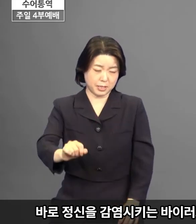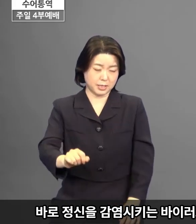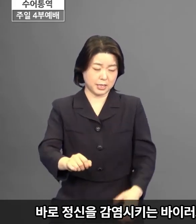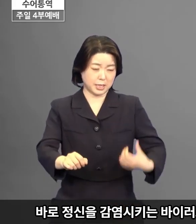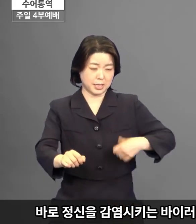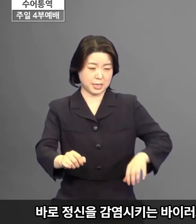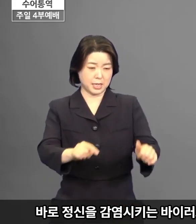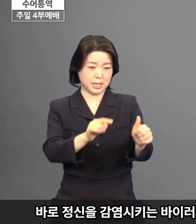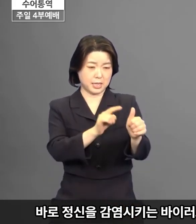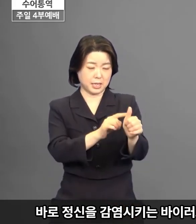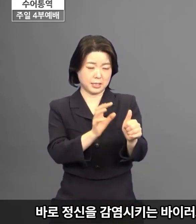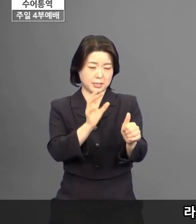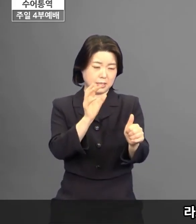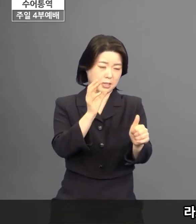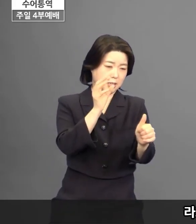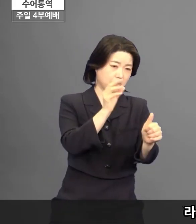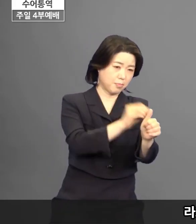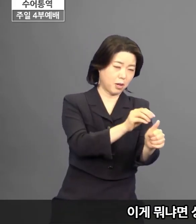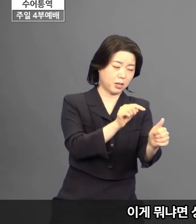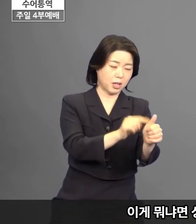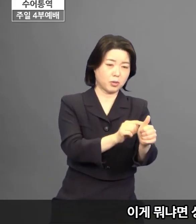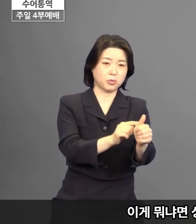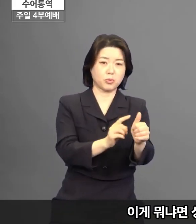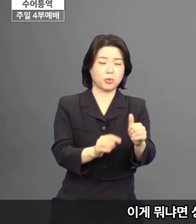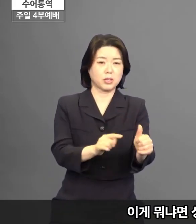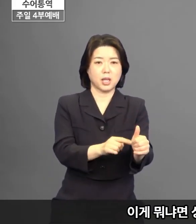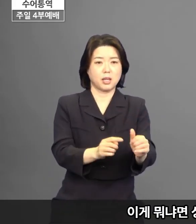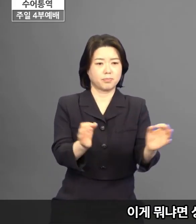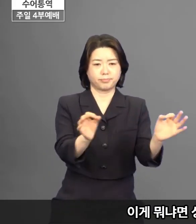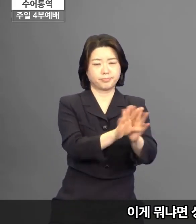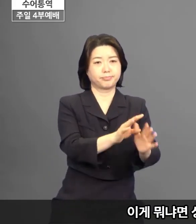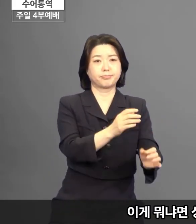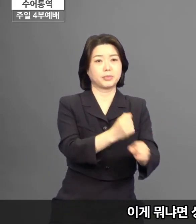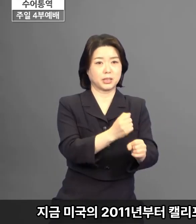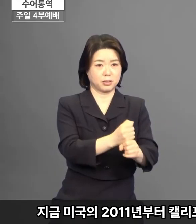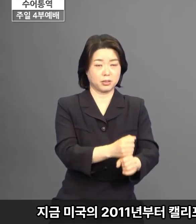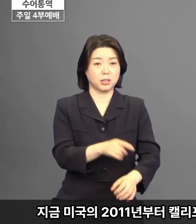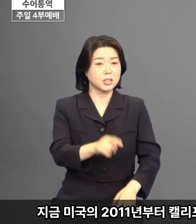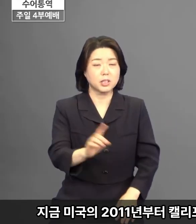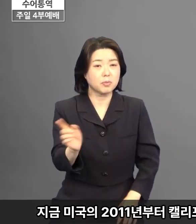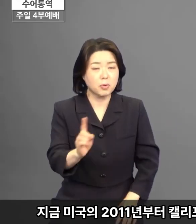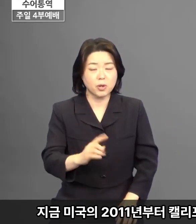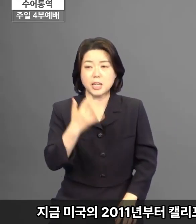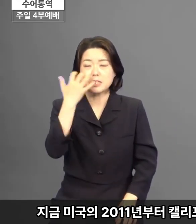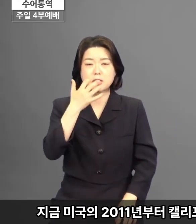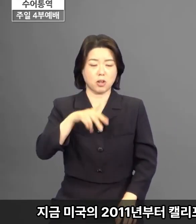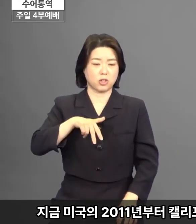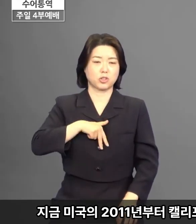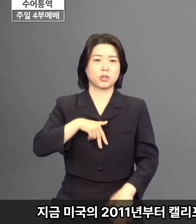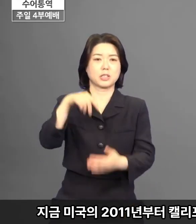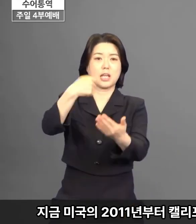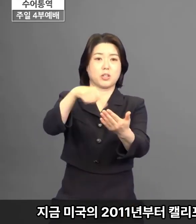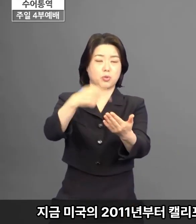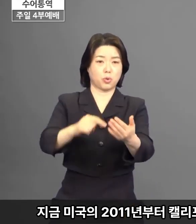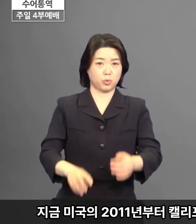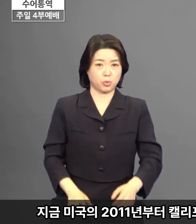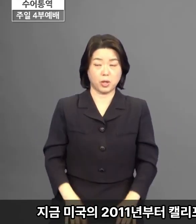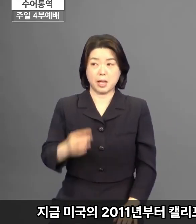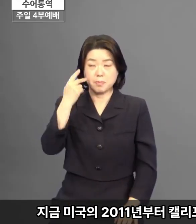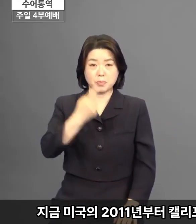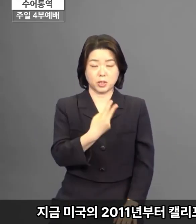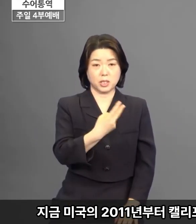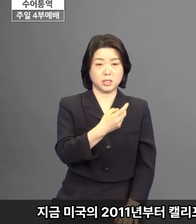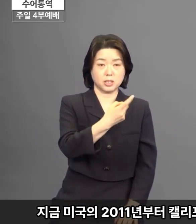저희 아들을 잃게 만들었습니다 라고 했어요. 이게 뭐냐면 성정체성 교육이에요. 지금 미국의 2011년부터 캘리포니아,